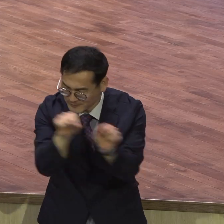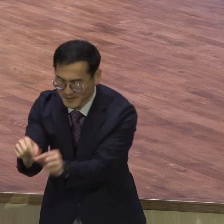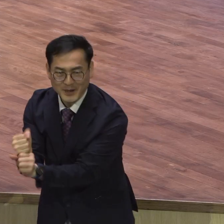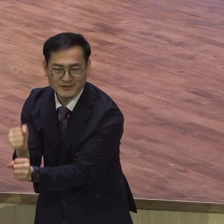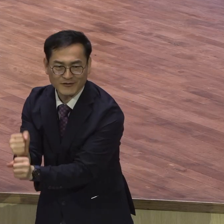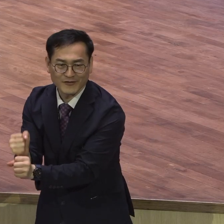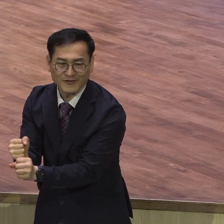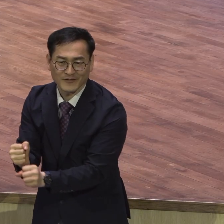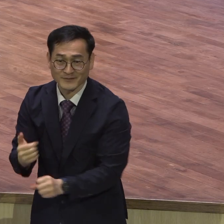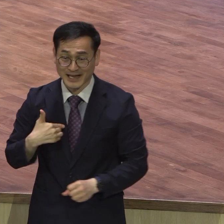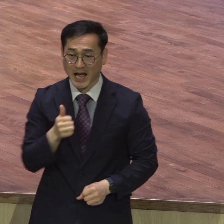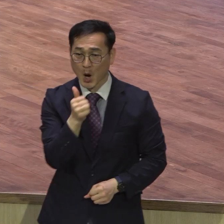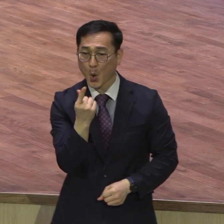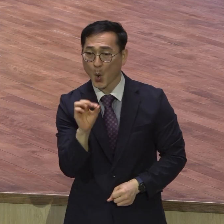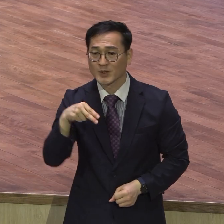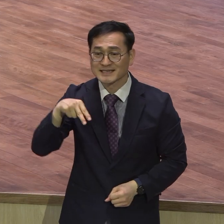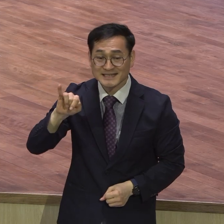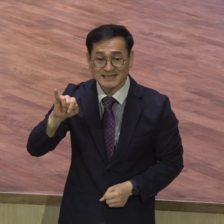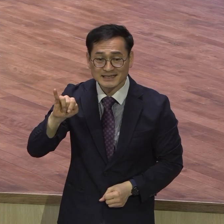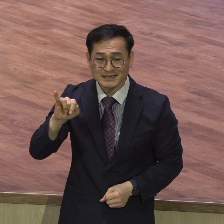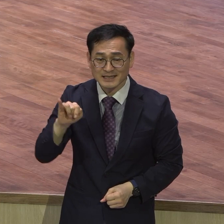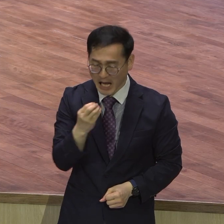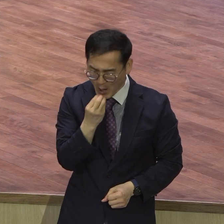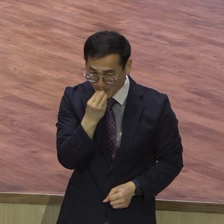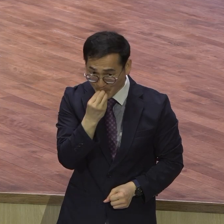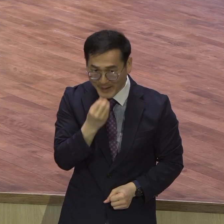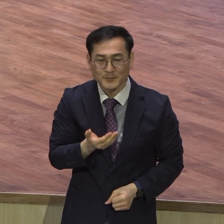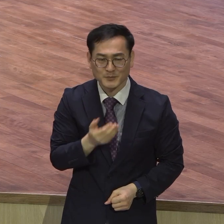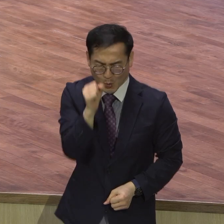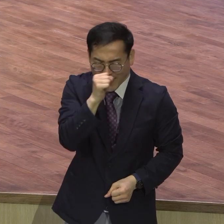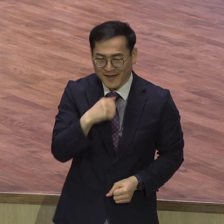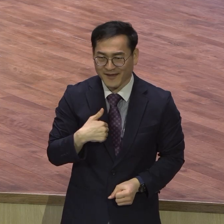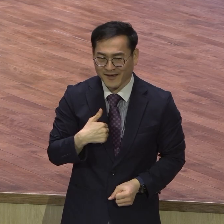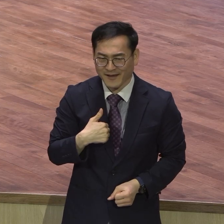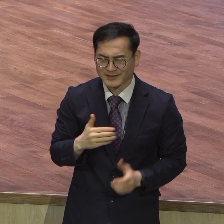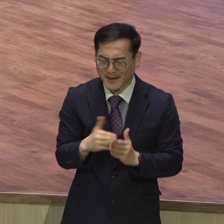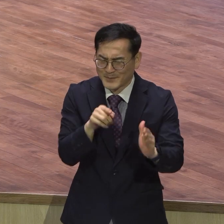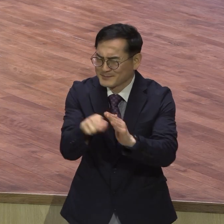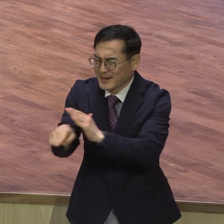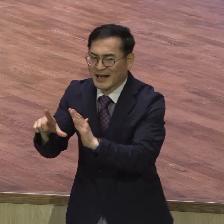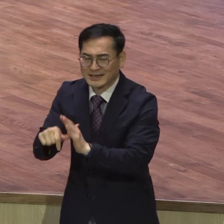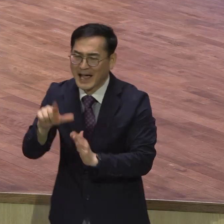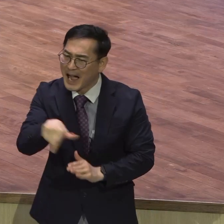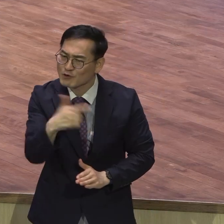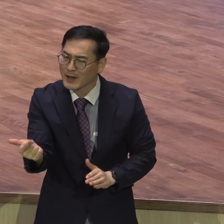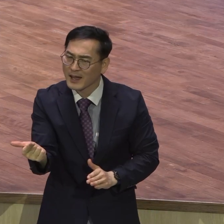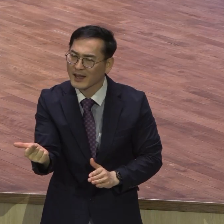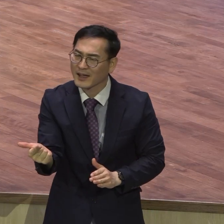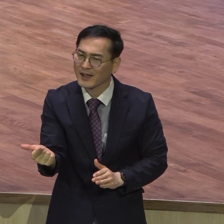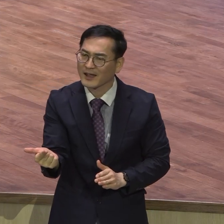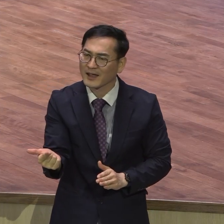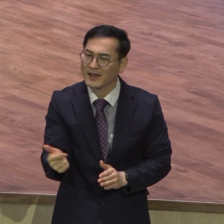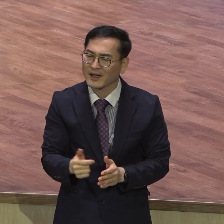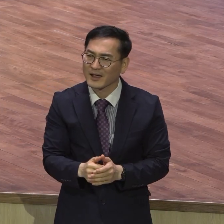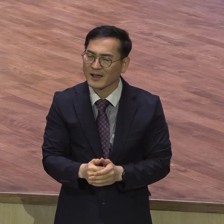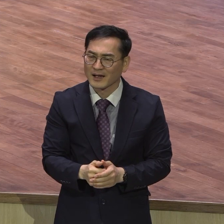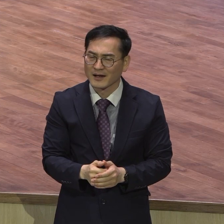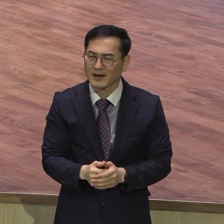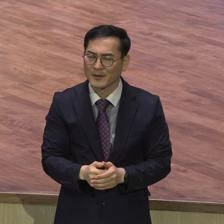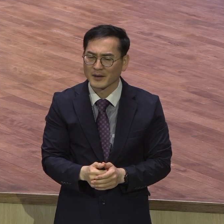홍시를 좋아하거든요. 사실은 홍시를 짜다 좋아한다고 그랬는데 대신방 그때는 대신방 하루에 새벽기도 마치고 바로 이어서